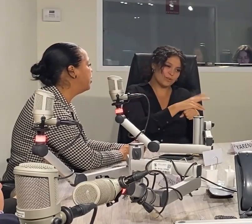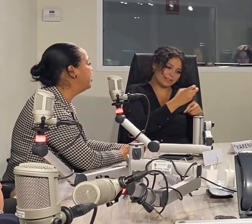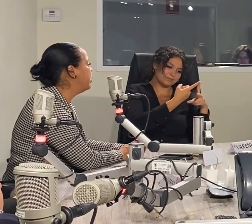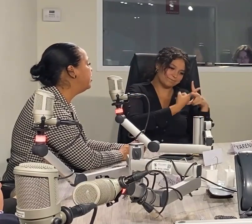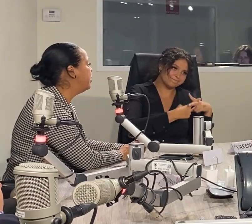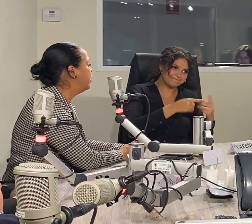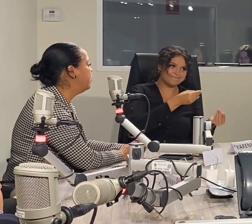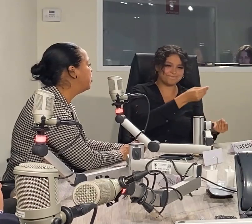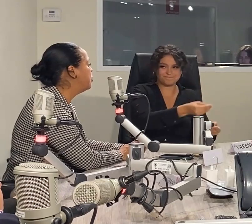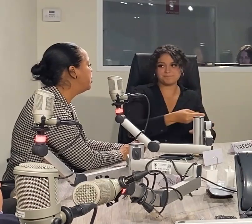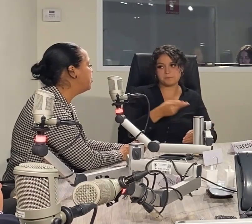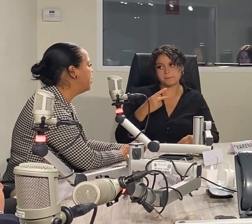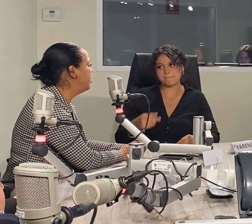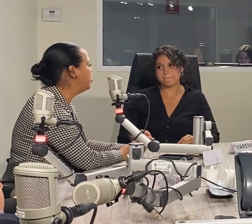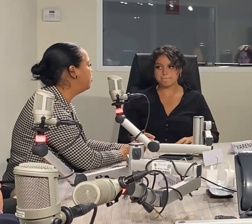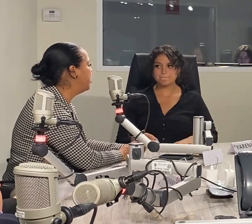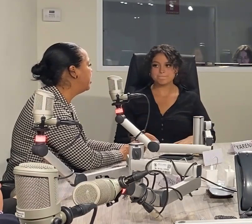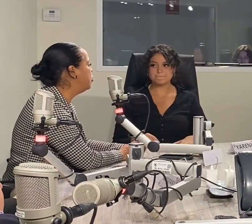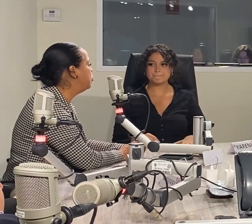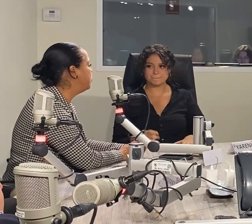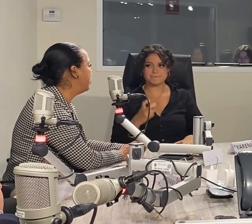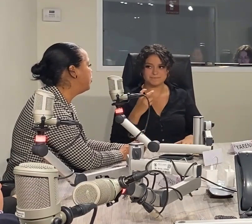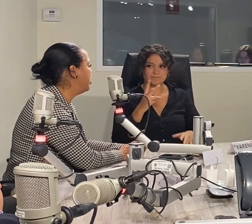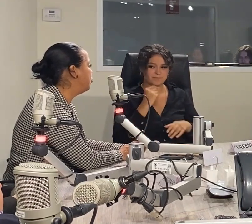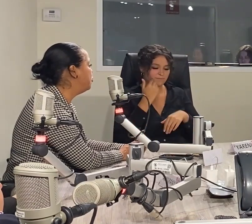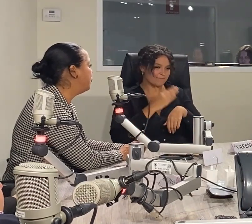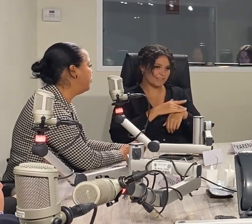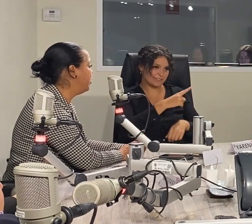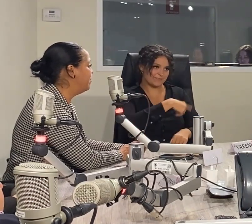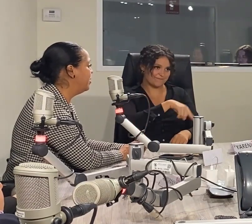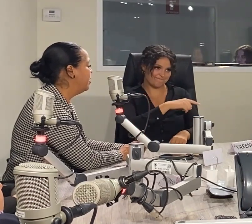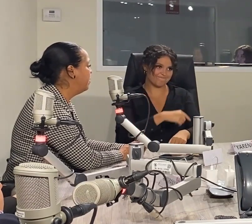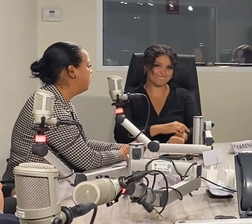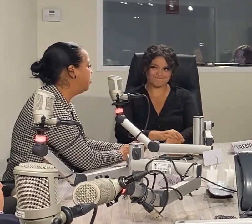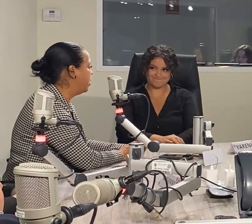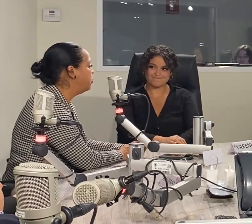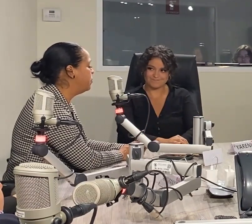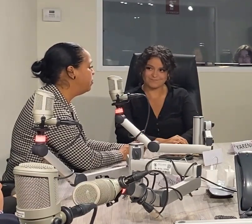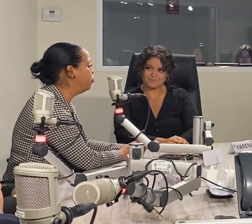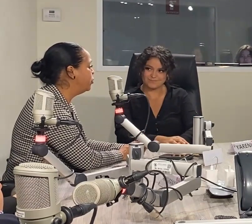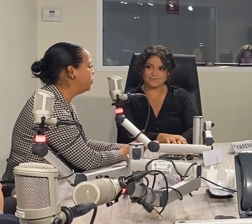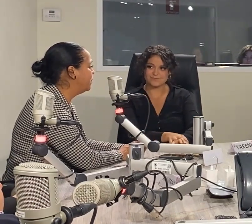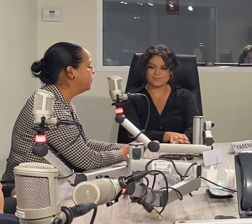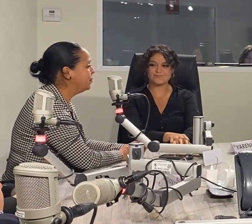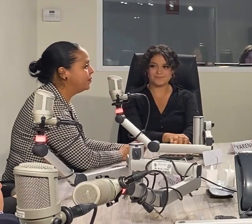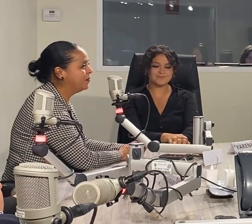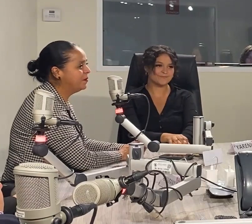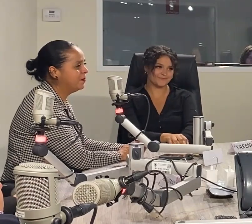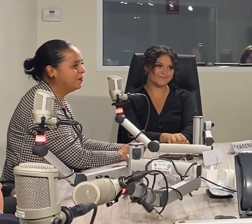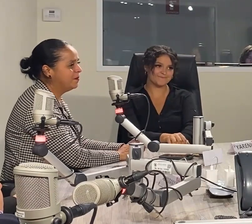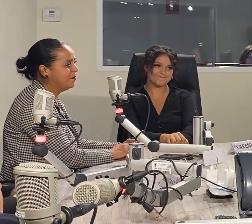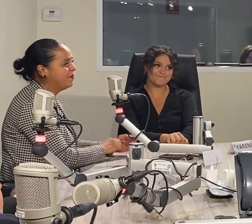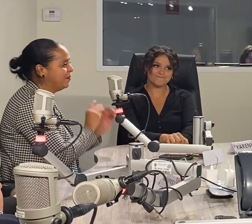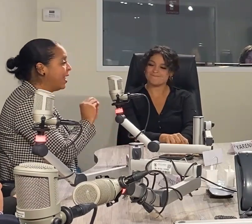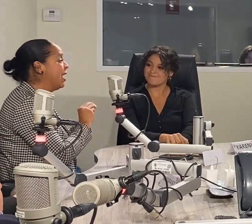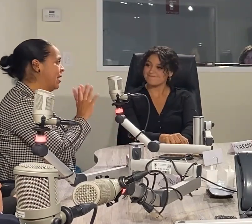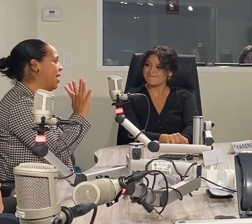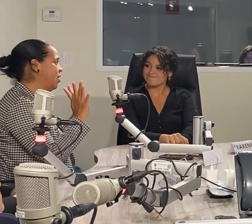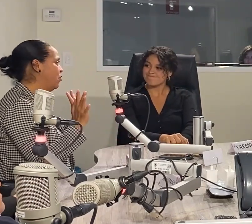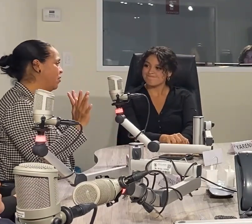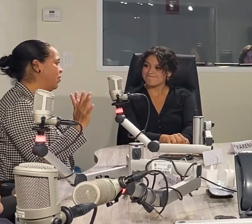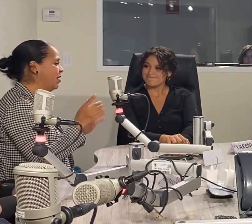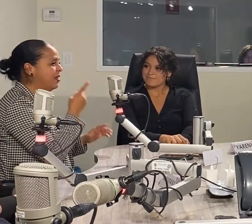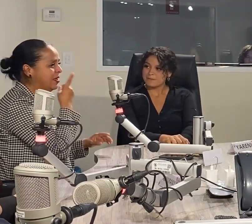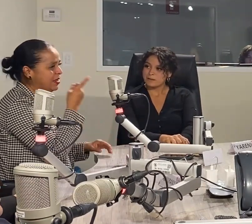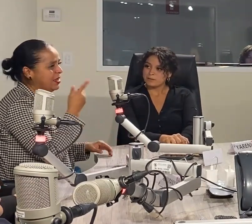insistiendo con esa iniciativa. Yo no quiero que estos pequeños sufran lo que yo sufrí, porque sufrí mucho. Claro, hay que, pues como